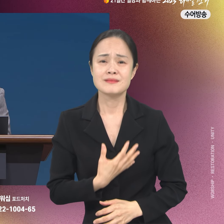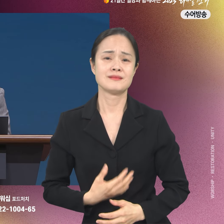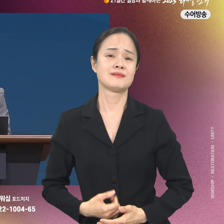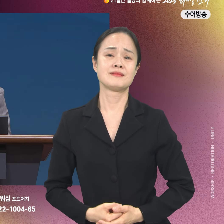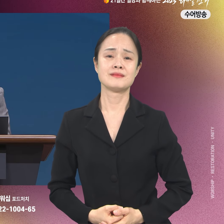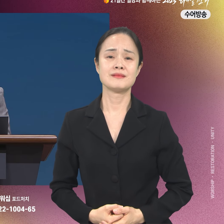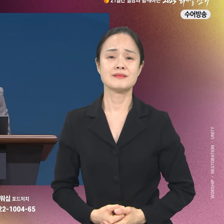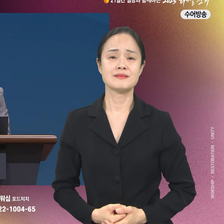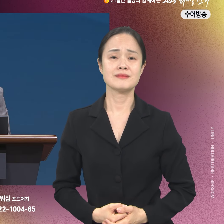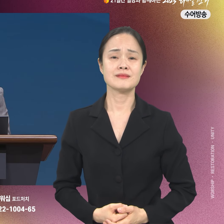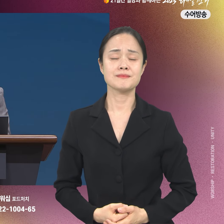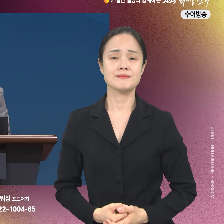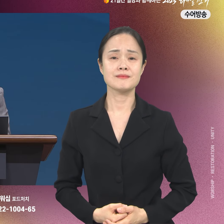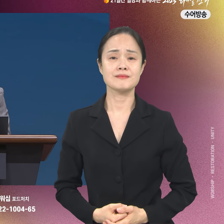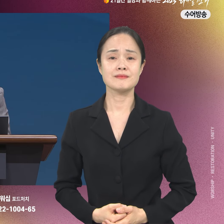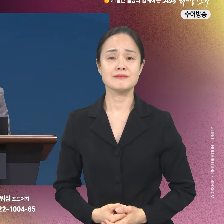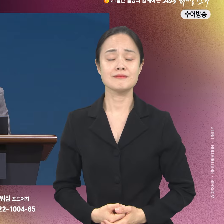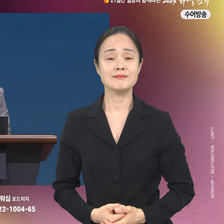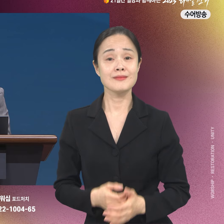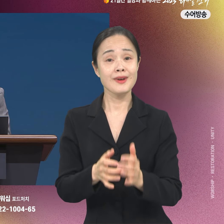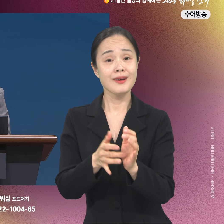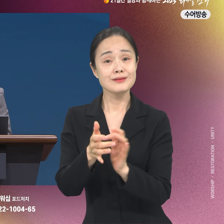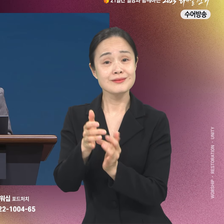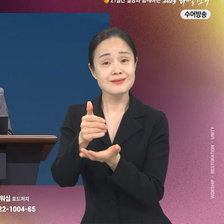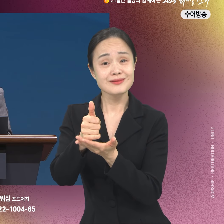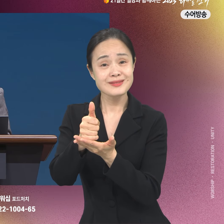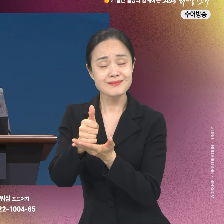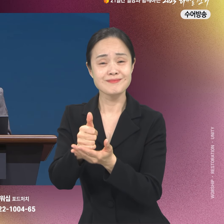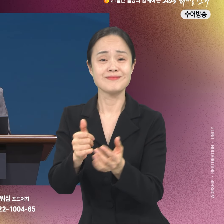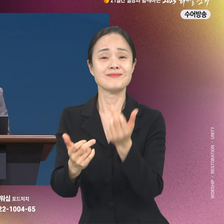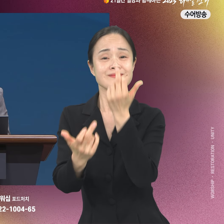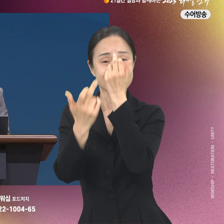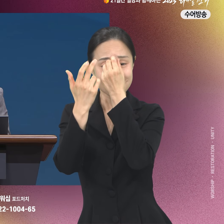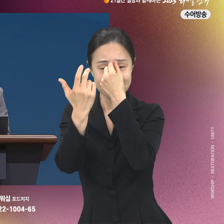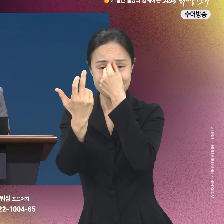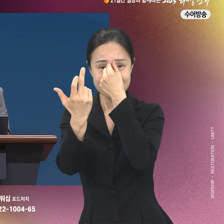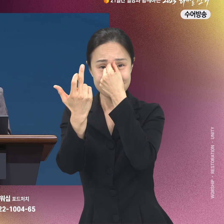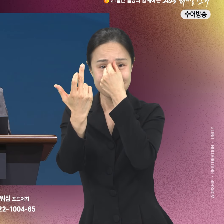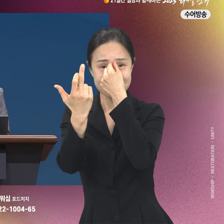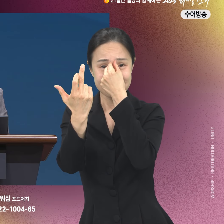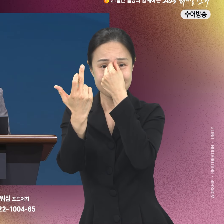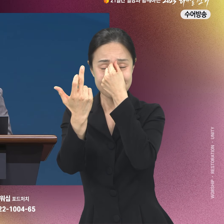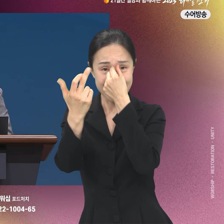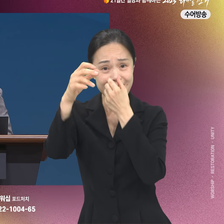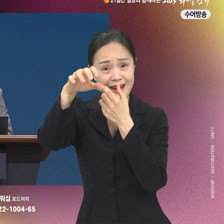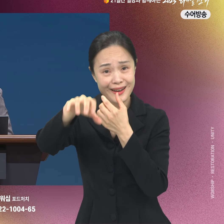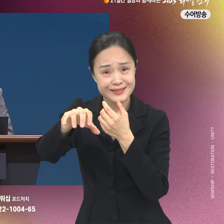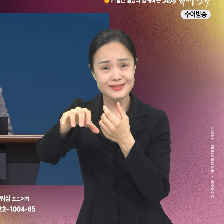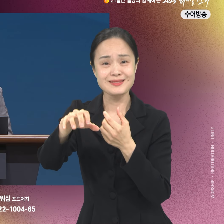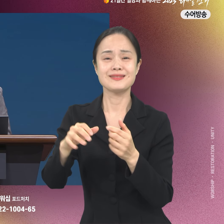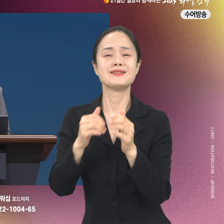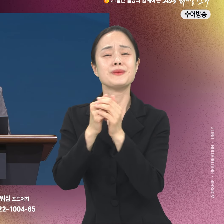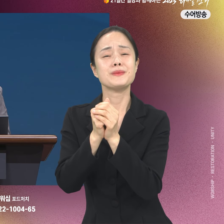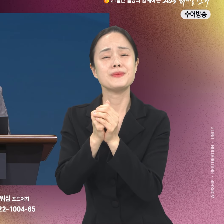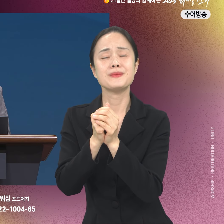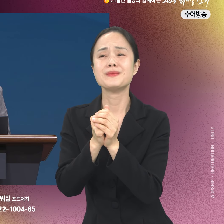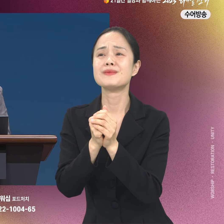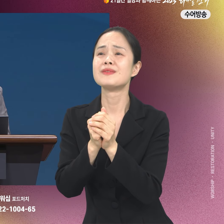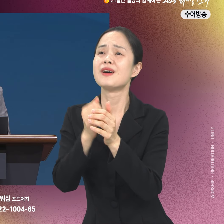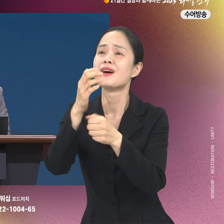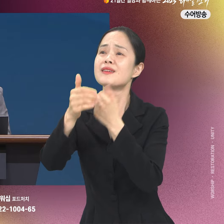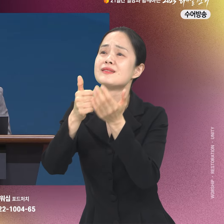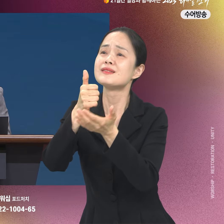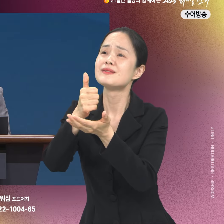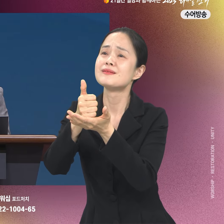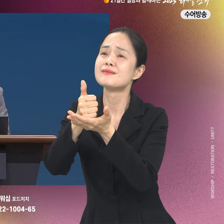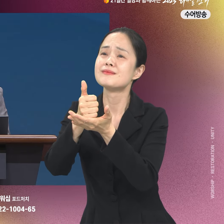예수님이 겟세마네 동산에서 기도하시잖아요. 이 잔을 내게서 치워주십시오, 이렇게 기도하십니다.